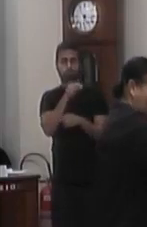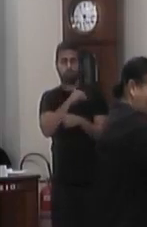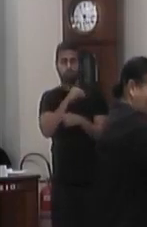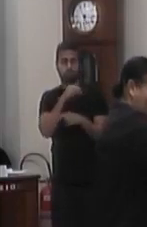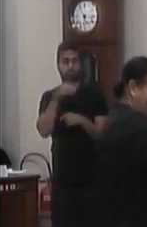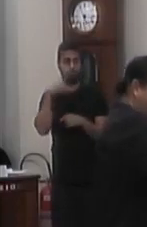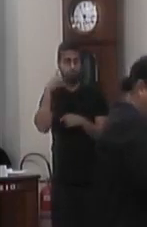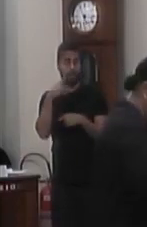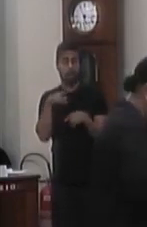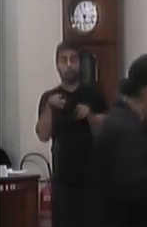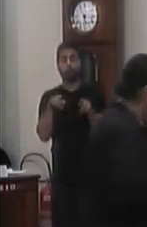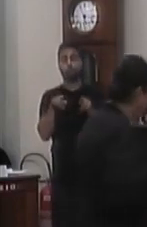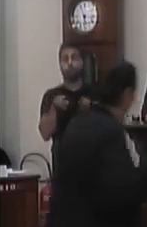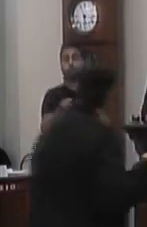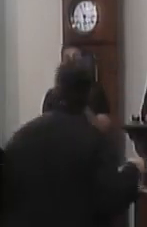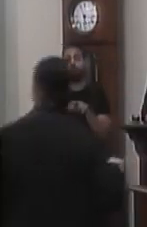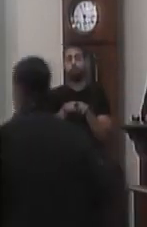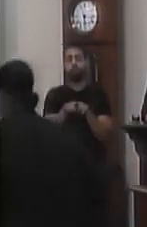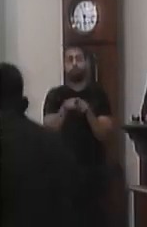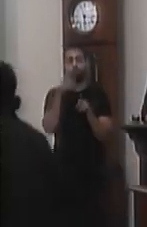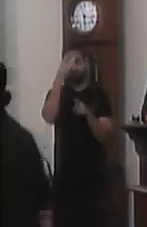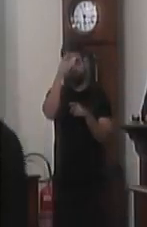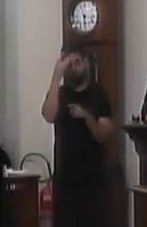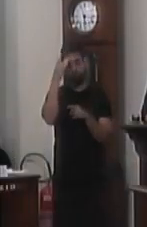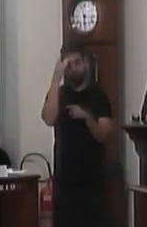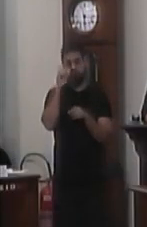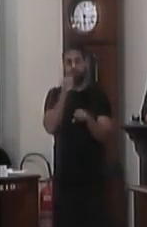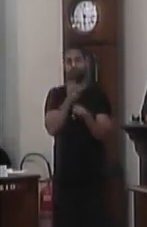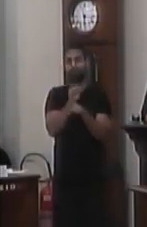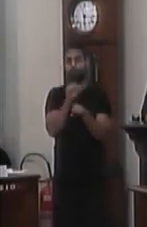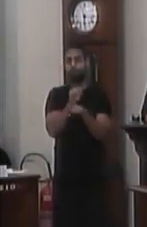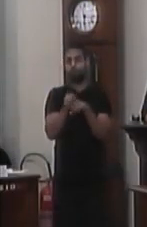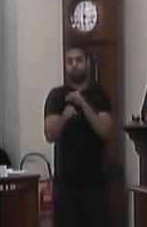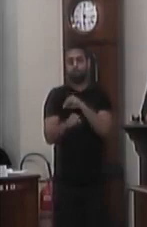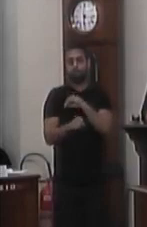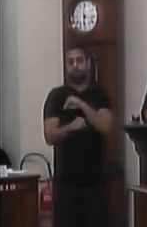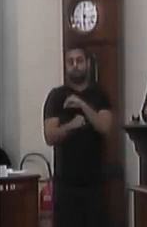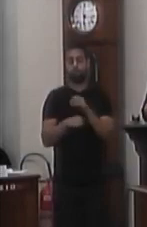advogados quanto dos funcionários que estão aguardando o pagamento.